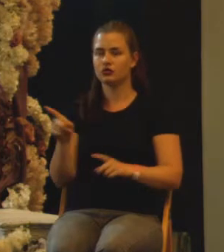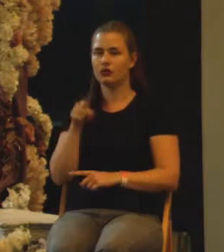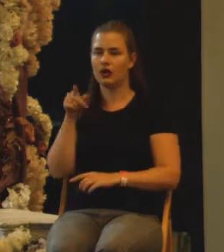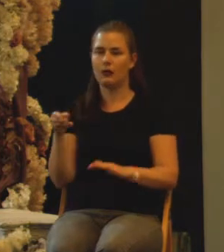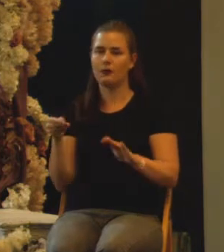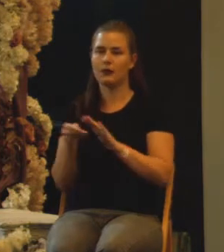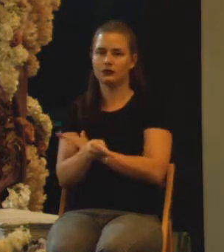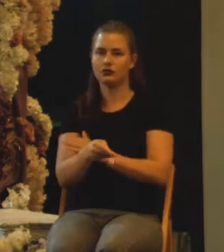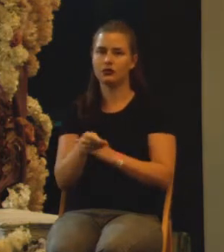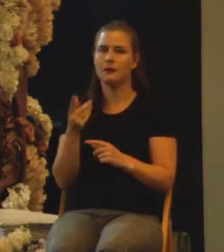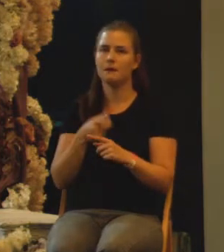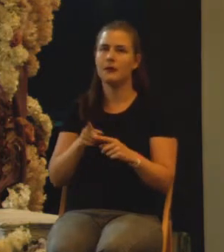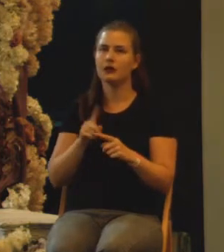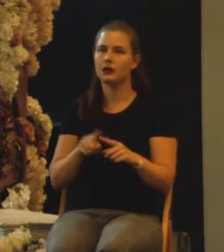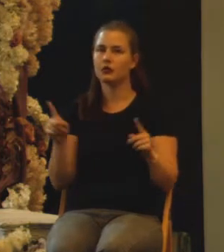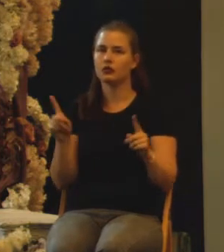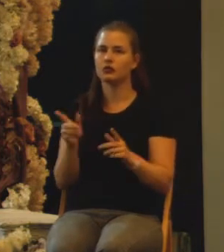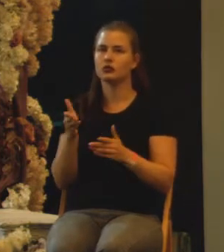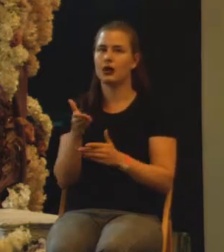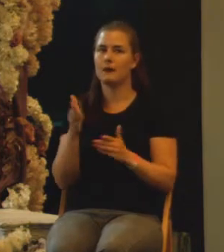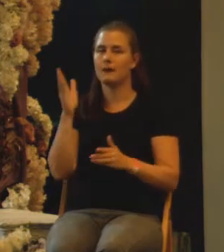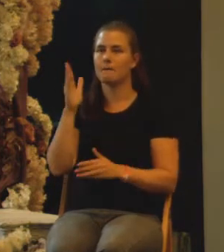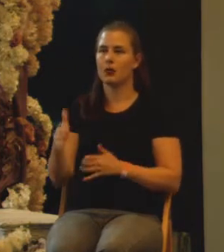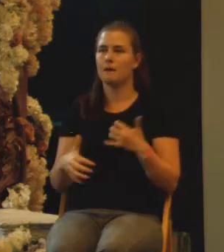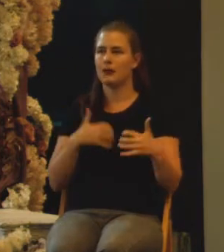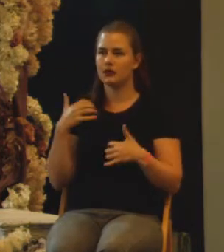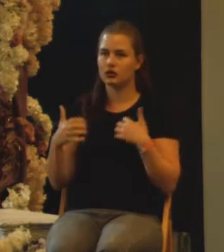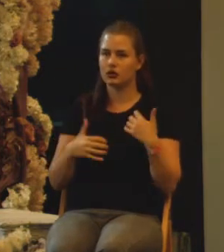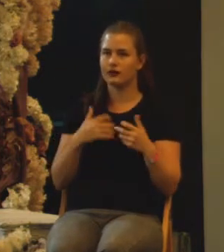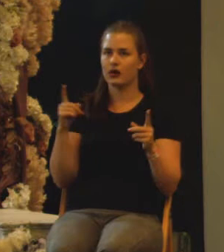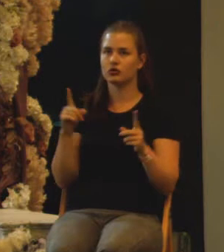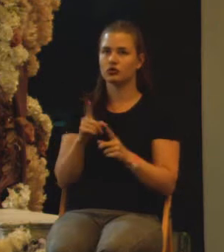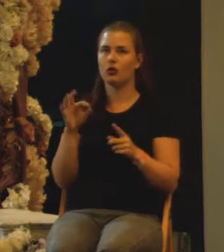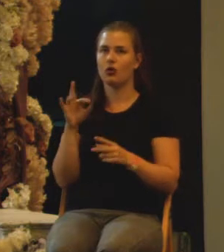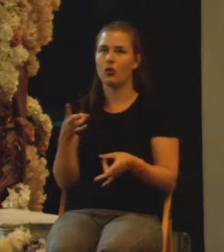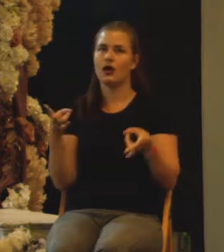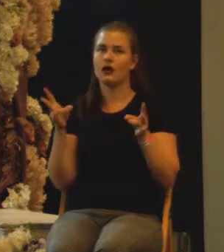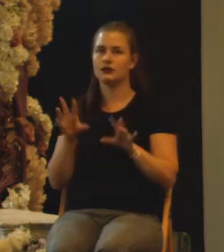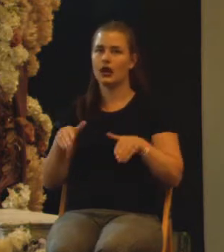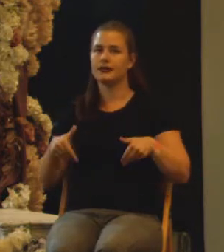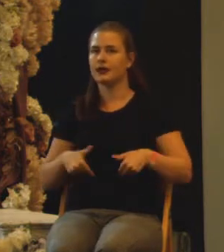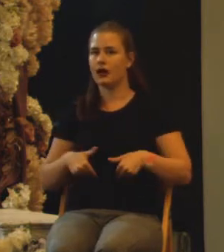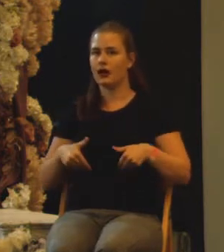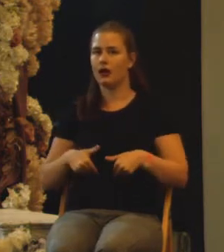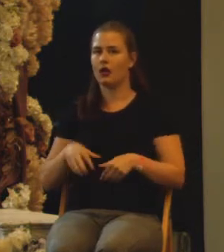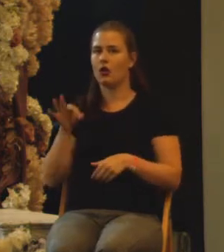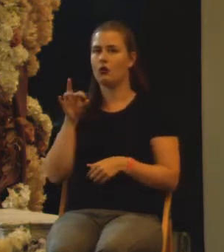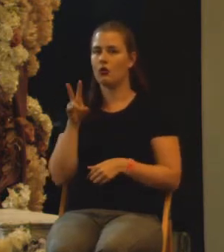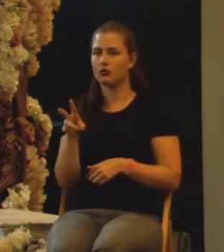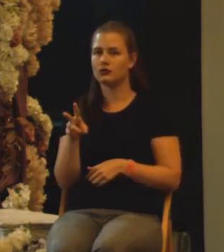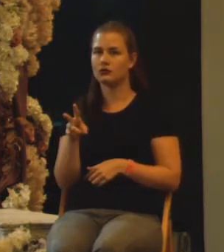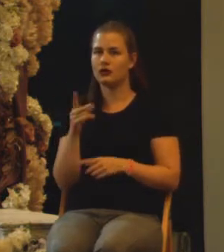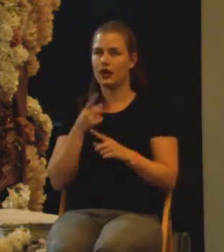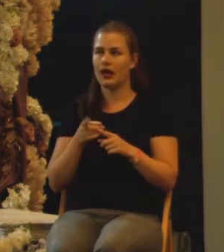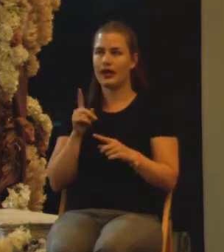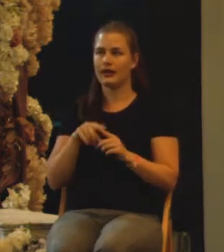подсунете. Потому что мы будем переживать, что он останется голодный. То есть он как бы